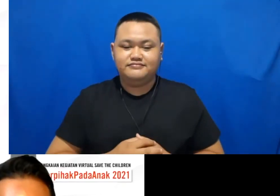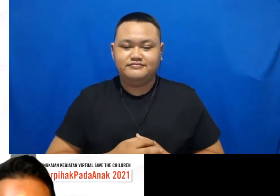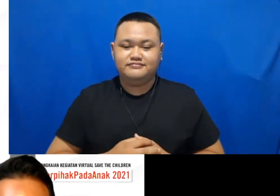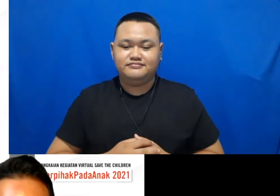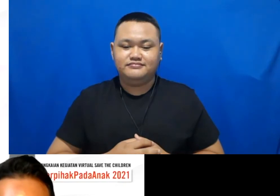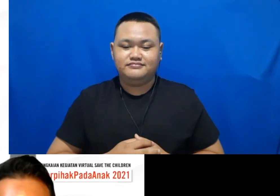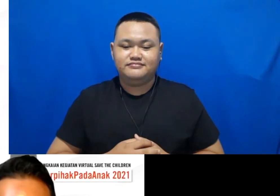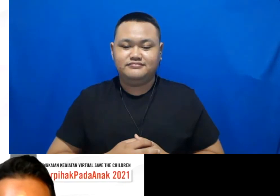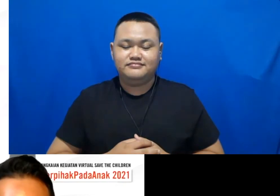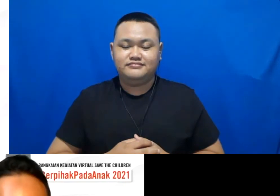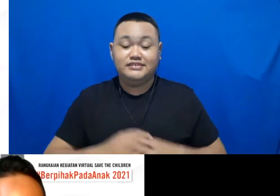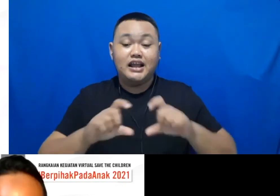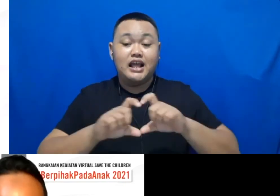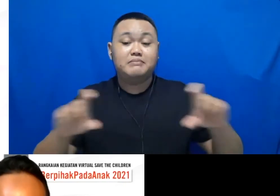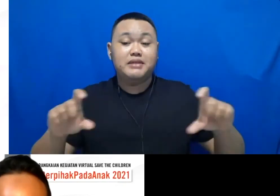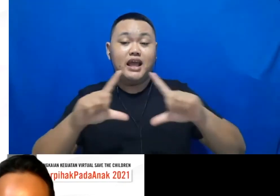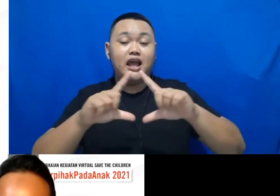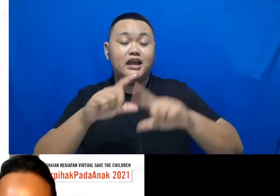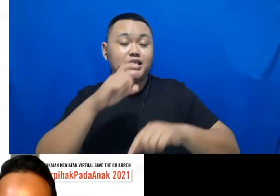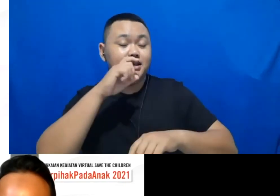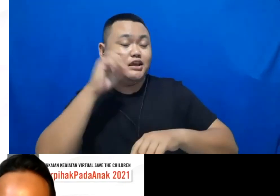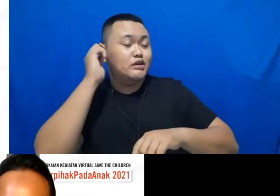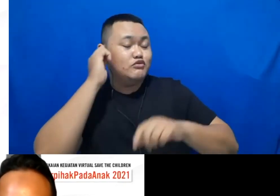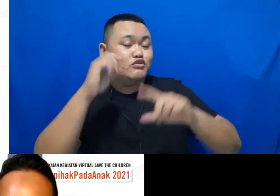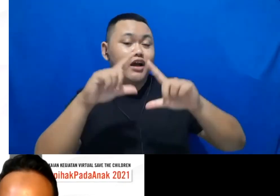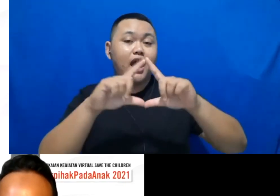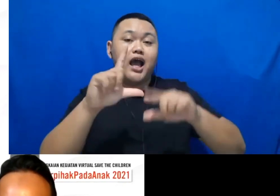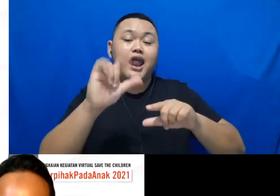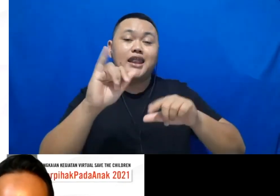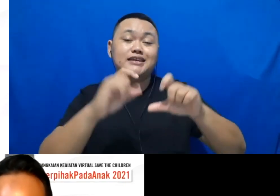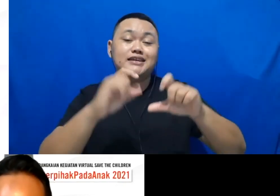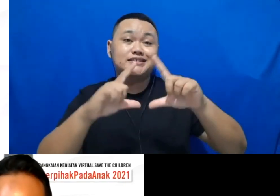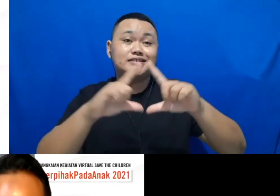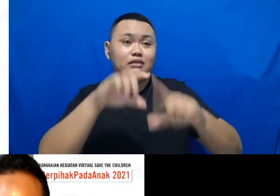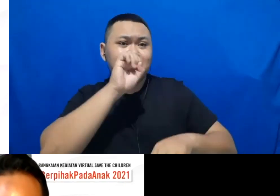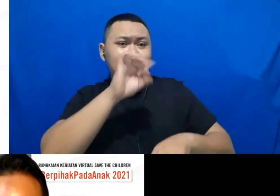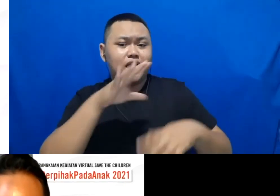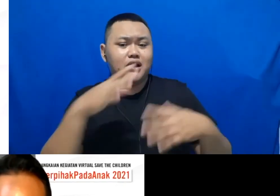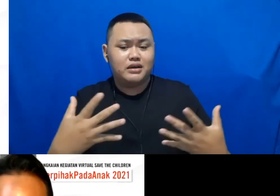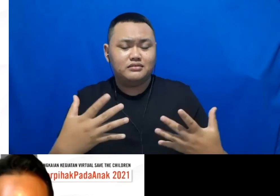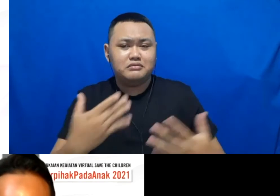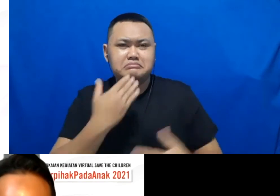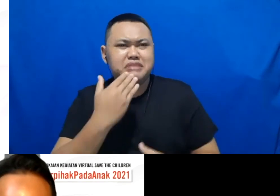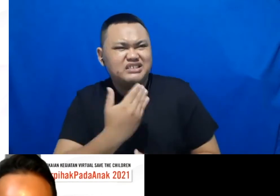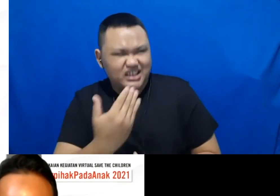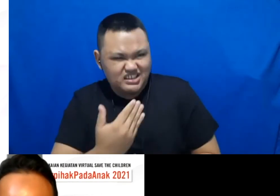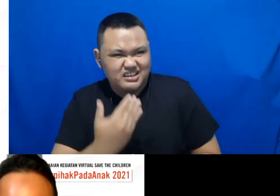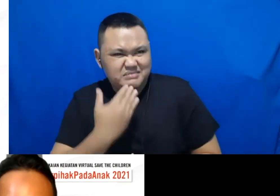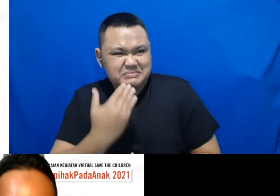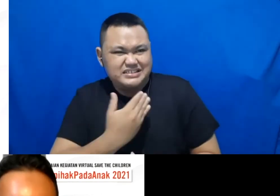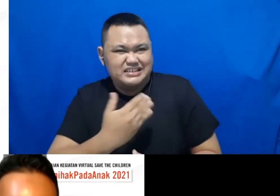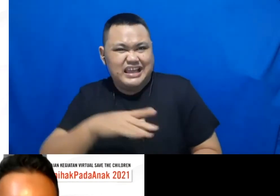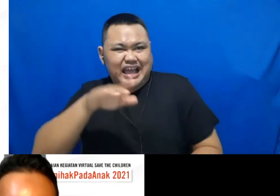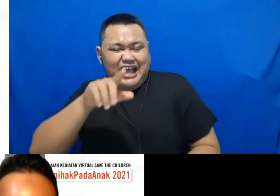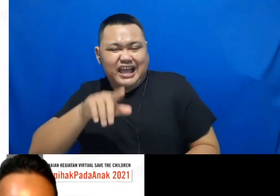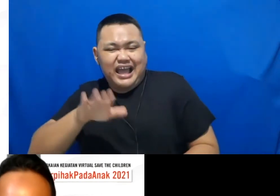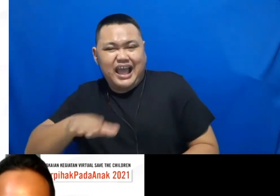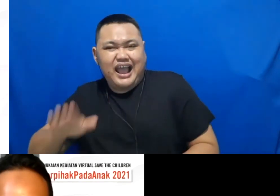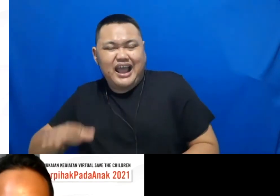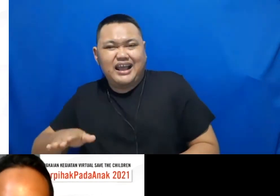warahmatullahi wabarakatuh. Terima kasih atas kesempatan yang sangat berharga bagi kami untuk bisa berbagi